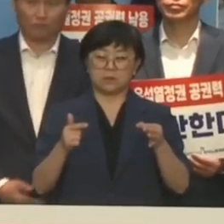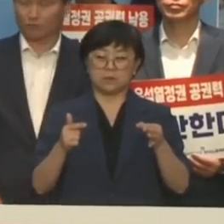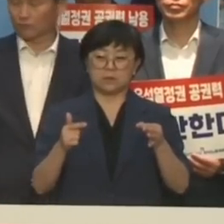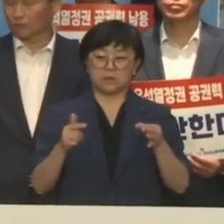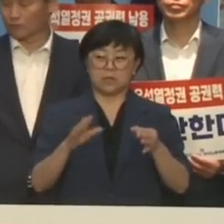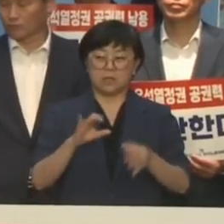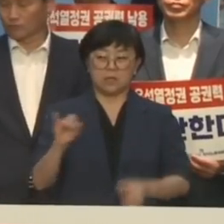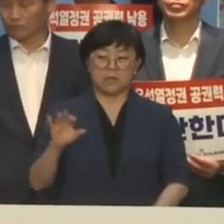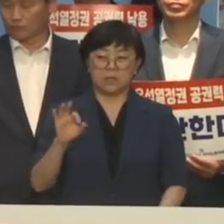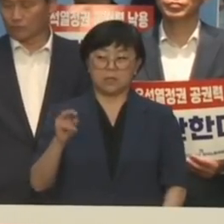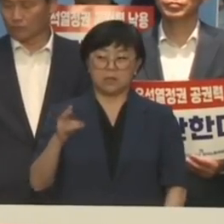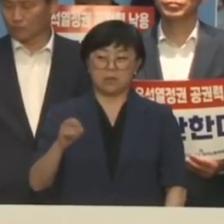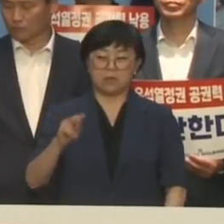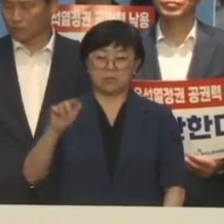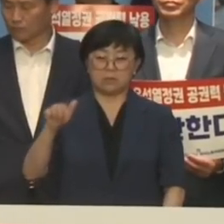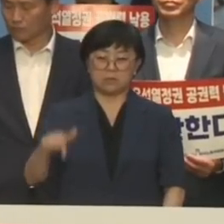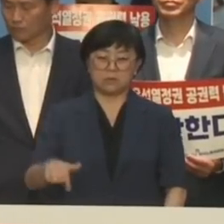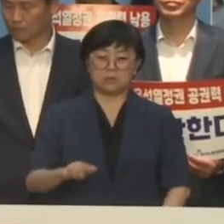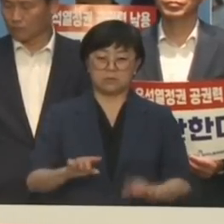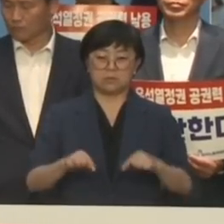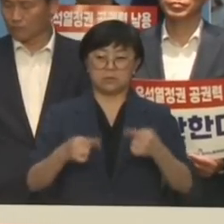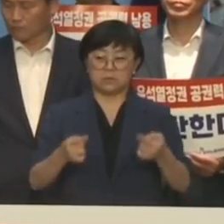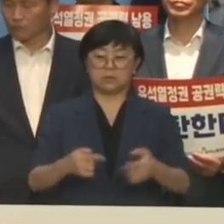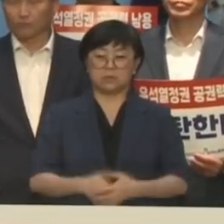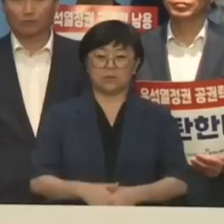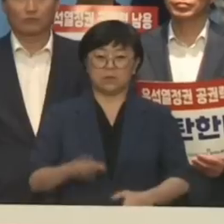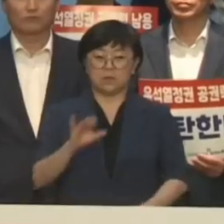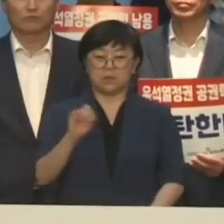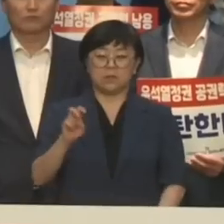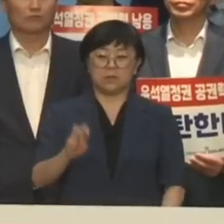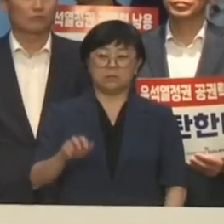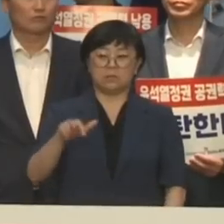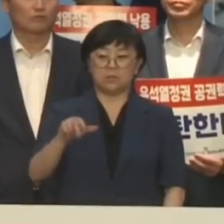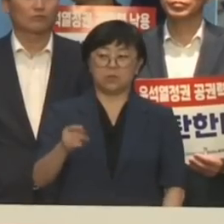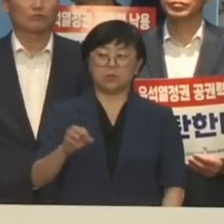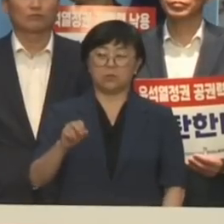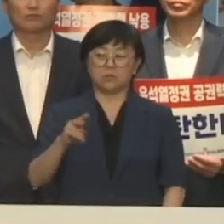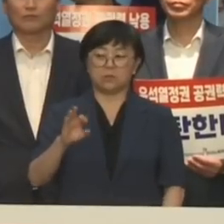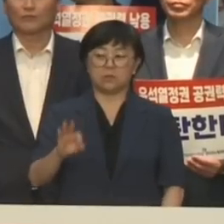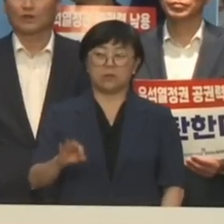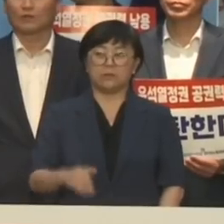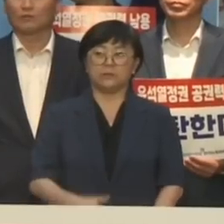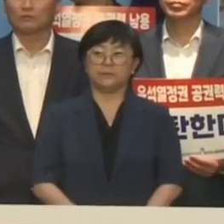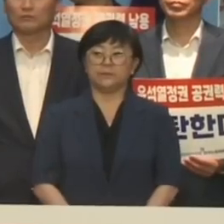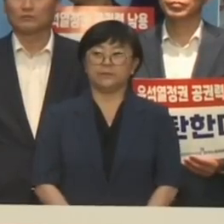네, 이영석 의원님 오셨습니다. 네, 임종성 의원님 오셨습니다.